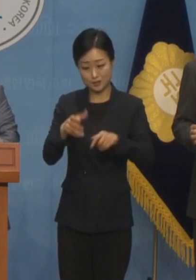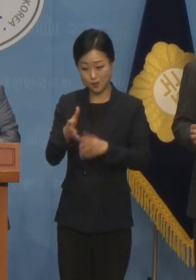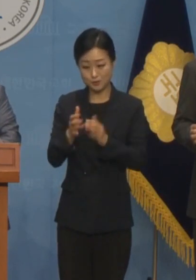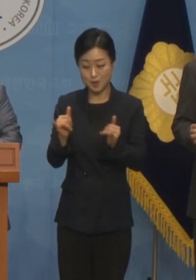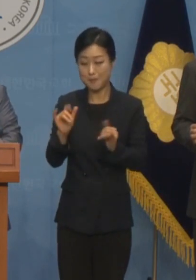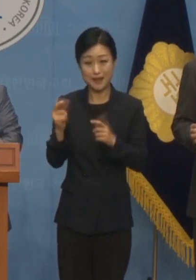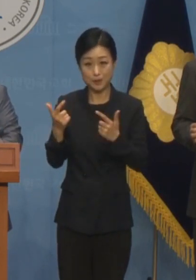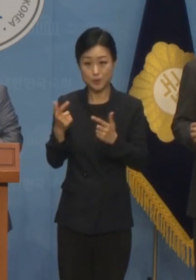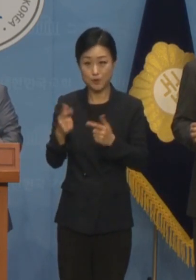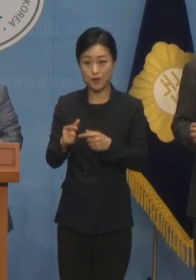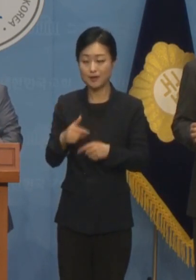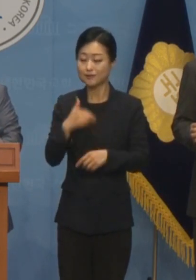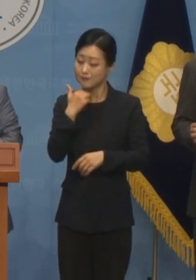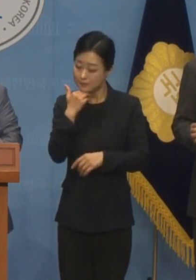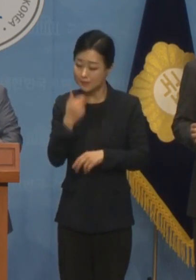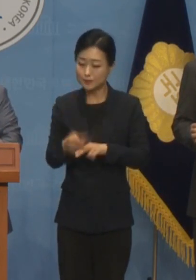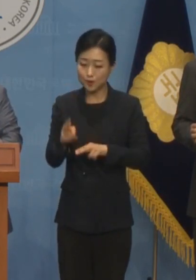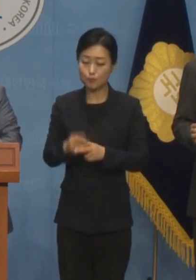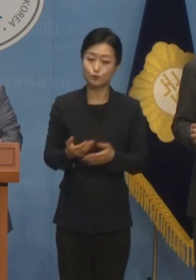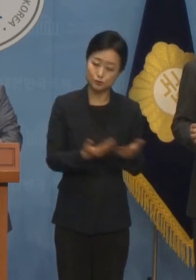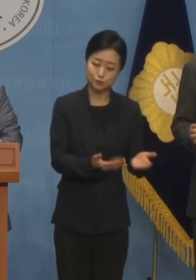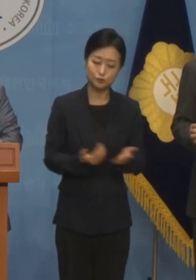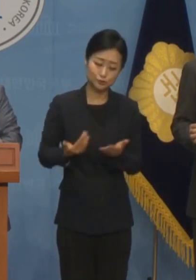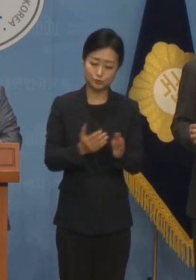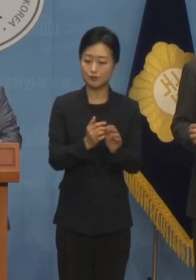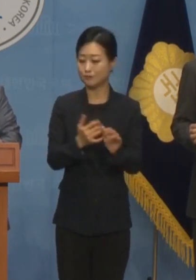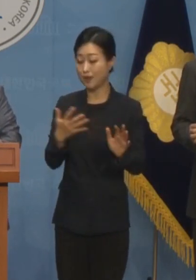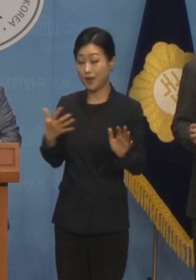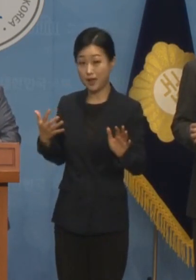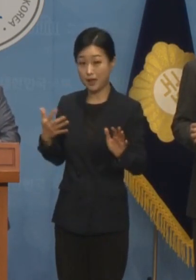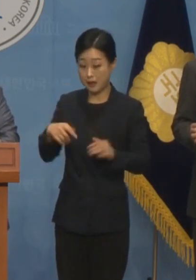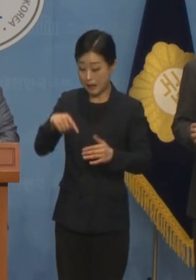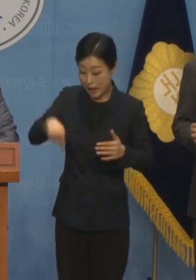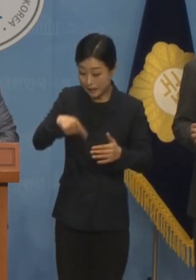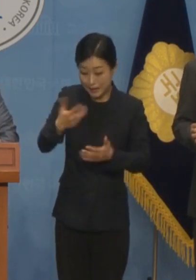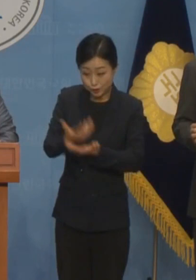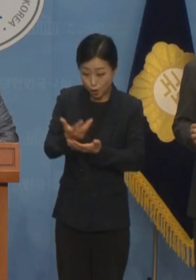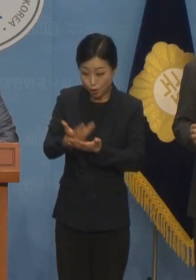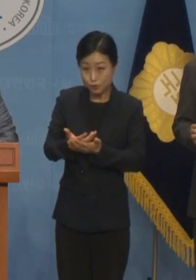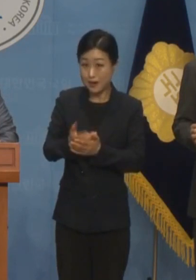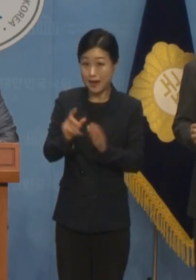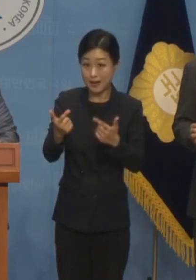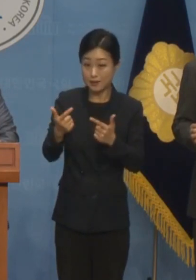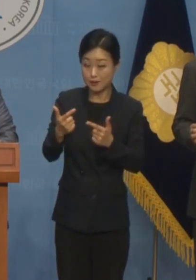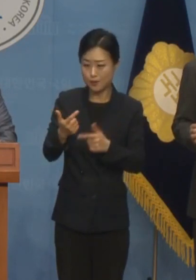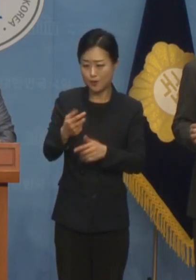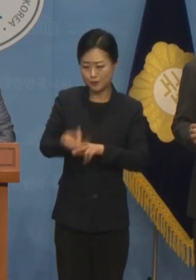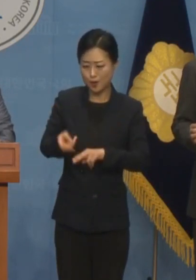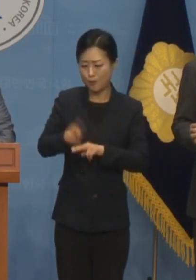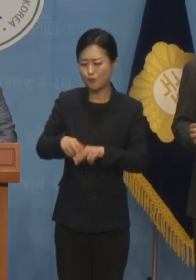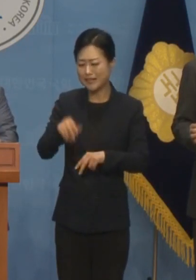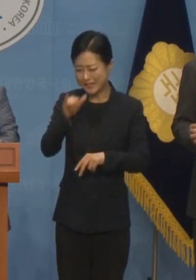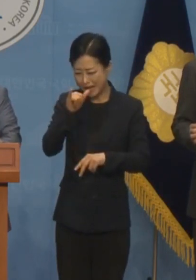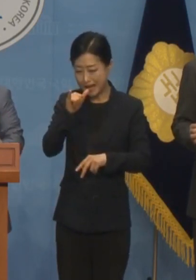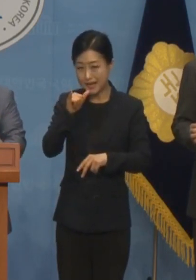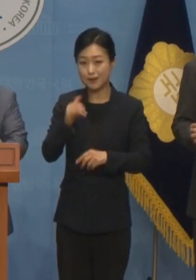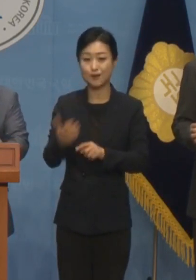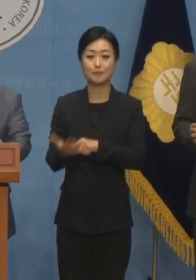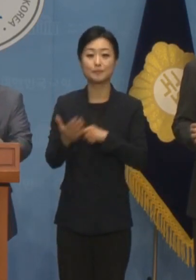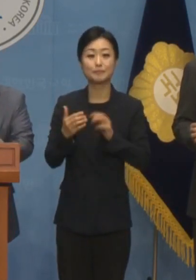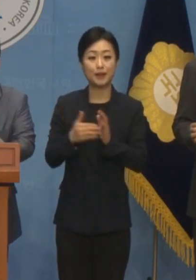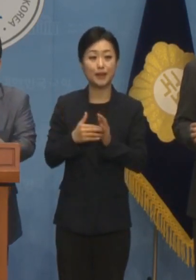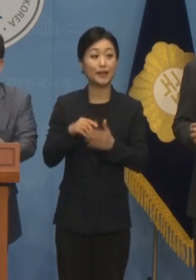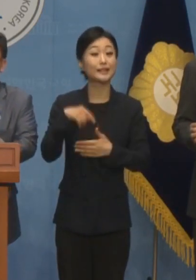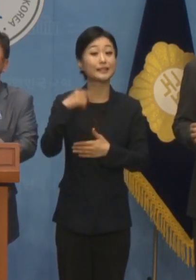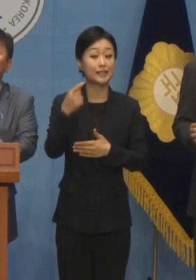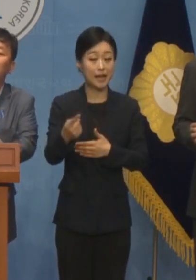선물을 전달하는 모양새고 실제 그 에코백 안을 분석해 보니까 지금 서류가 아니라 다른 것이 들어있다라고 지금 영상 전문가들도 이야기한다는데요. 그 부분은